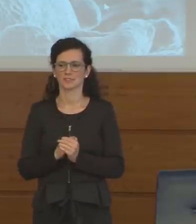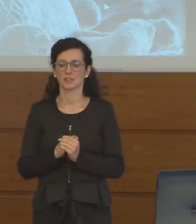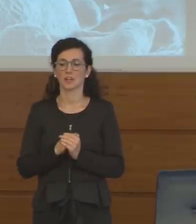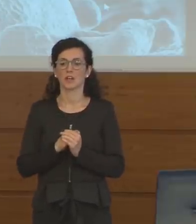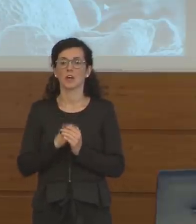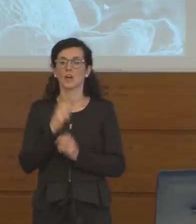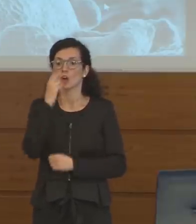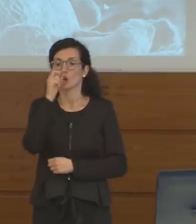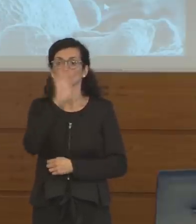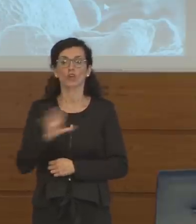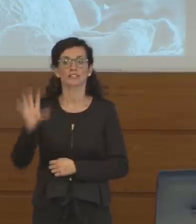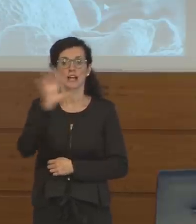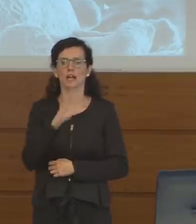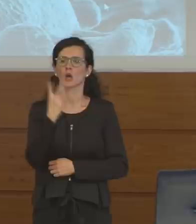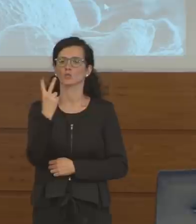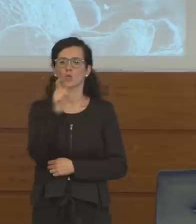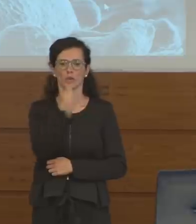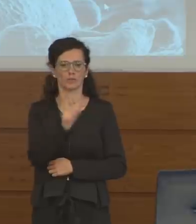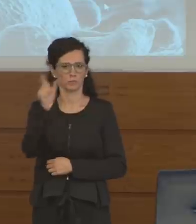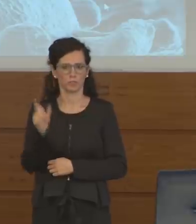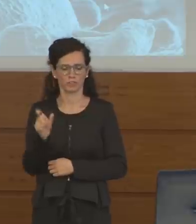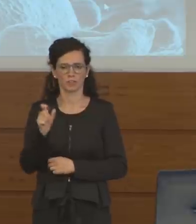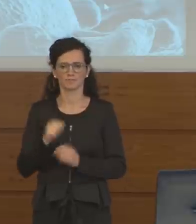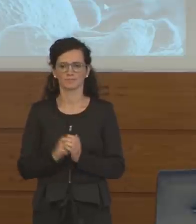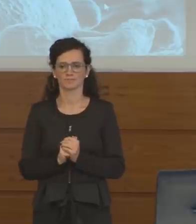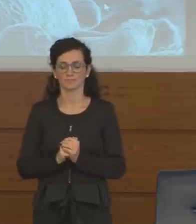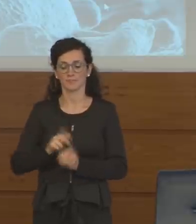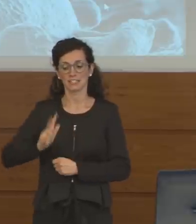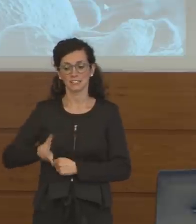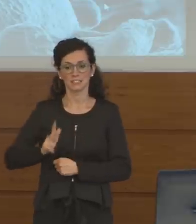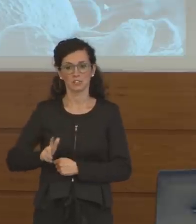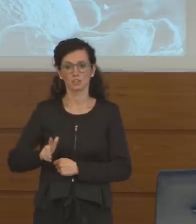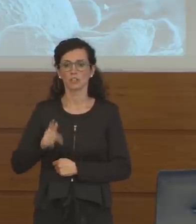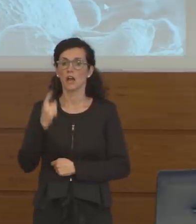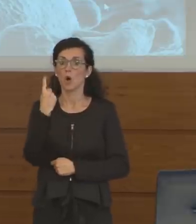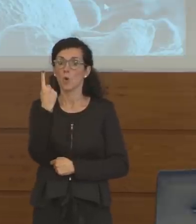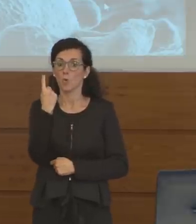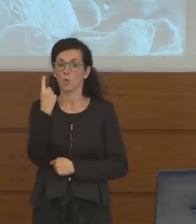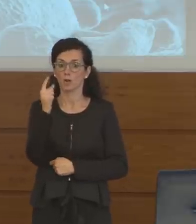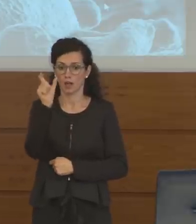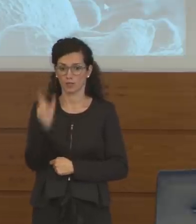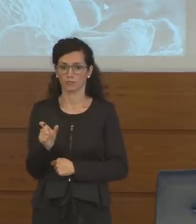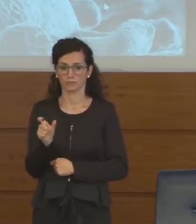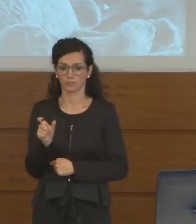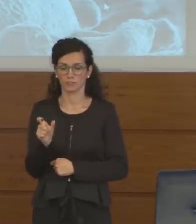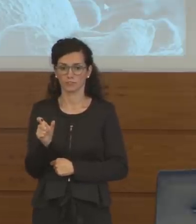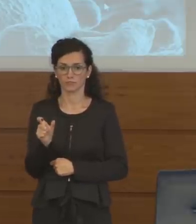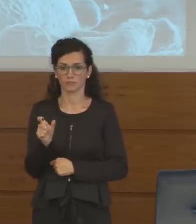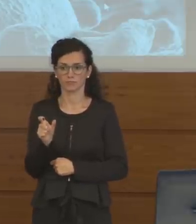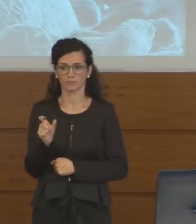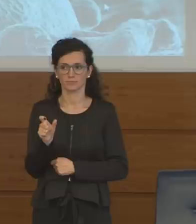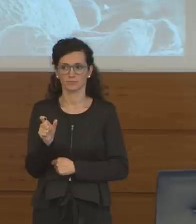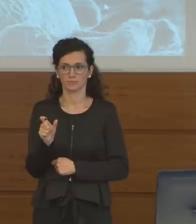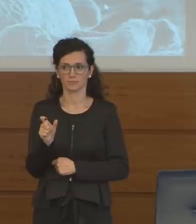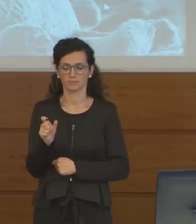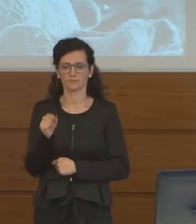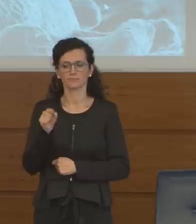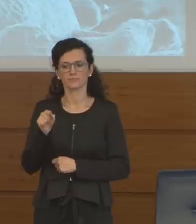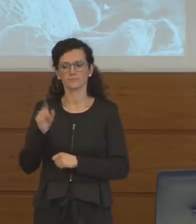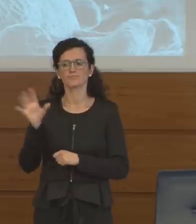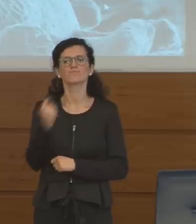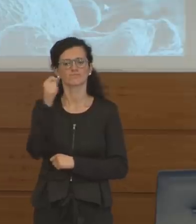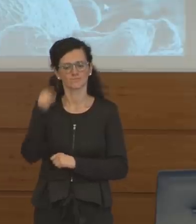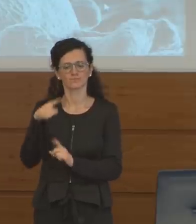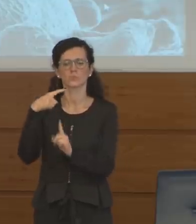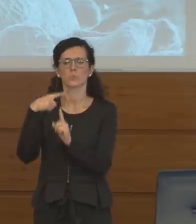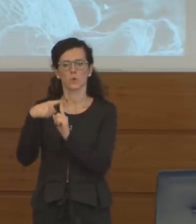Toscana, 2 unità. Sicilia, una unità, è stata trovata